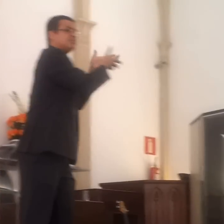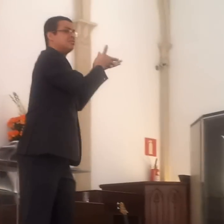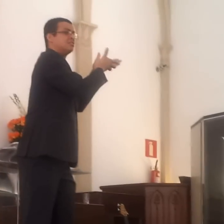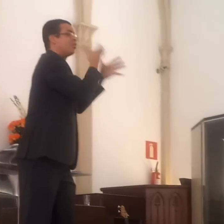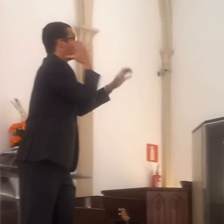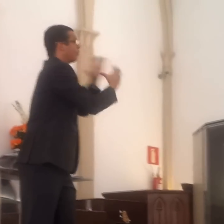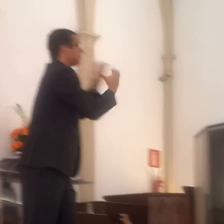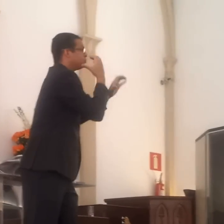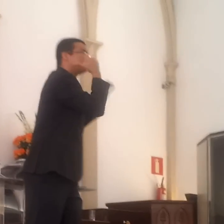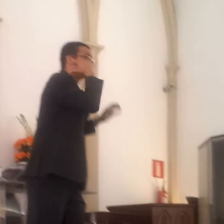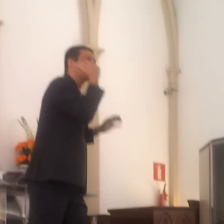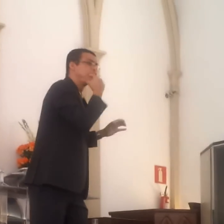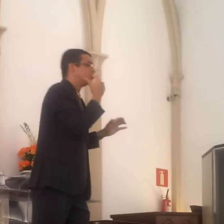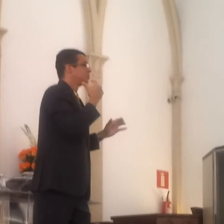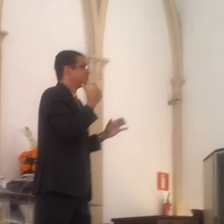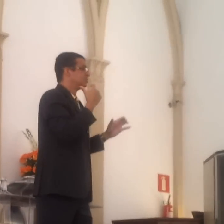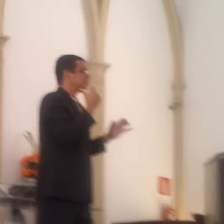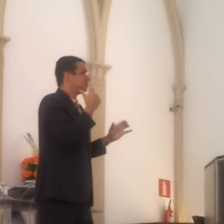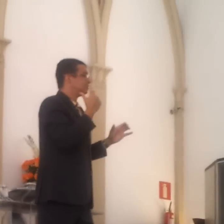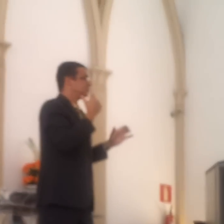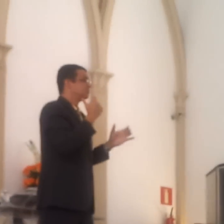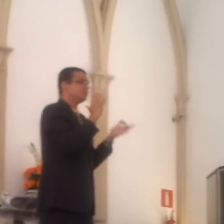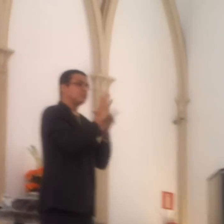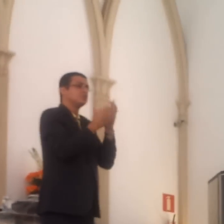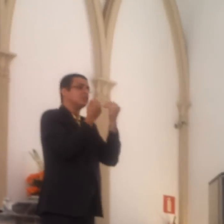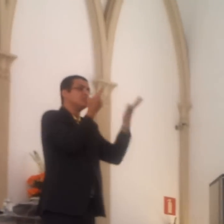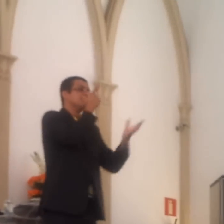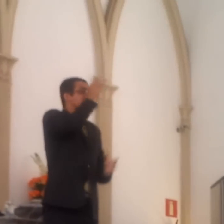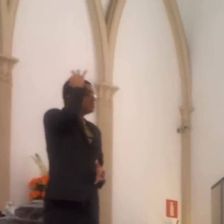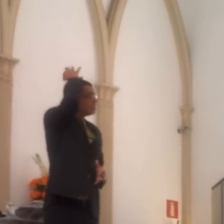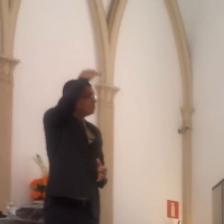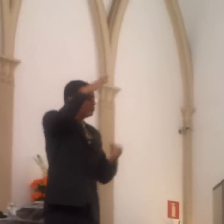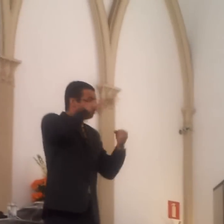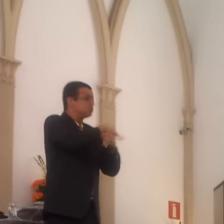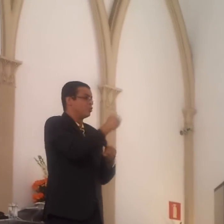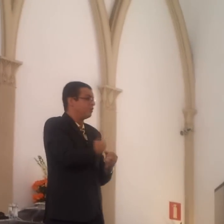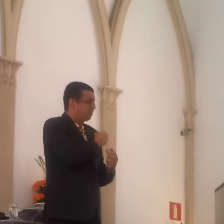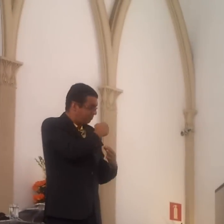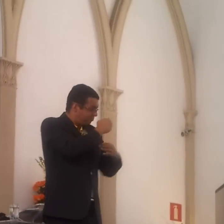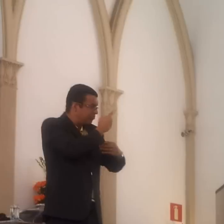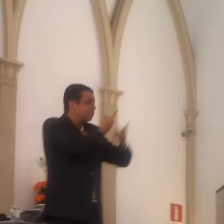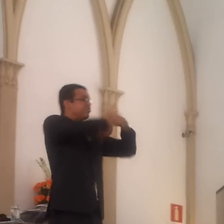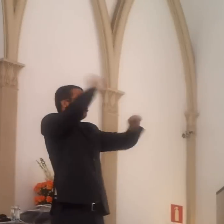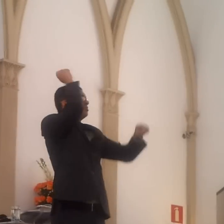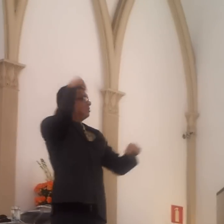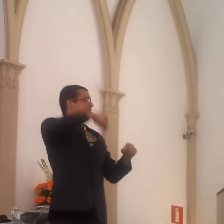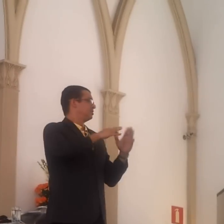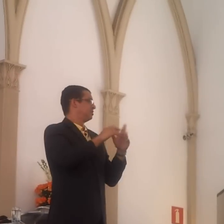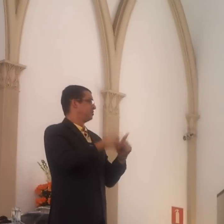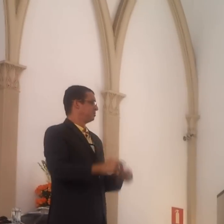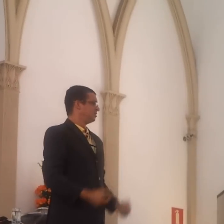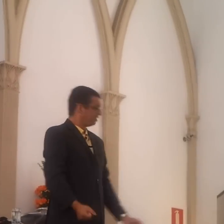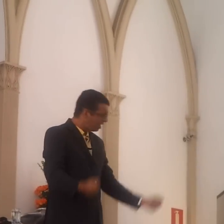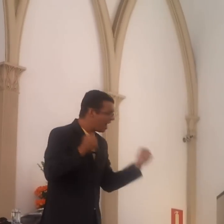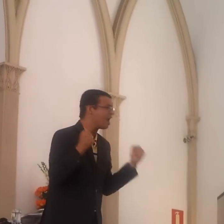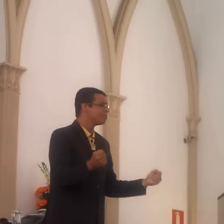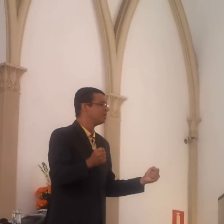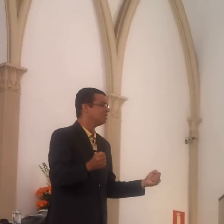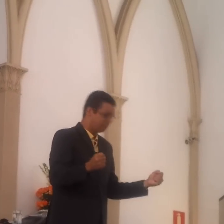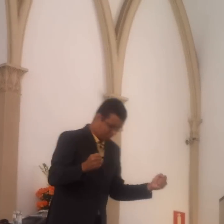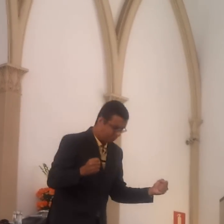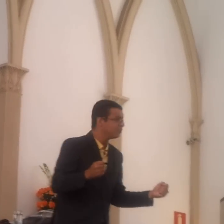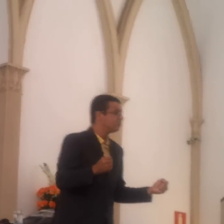simplicidades e a comunicação com os surdos e o Senhor está aqui salvando o Espírito Santo de Deus está enchendo transformando